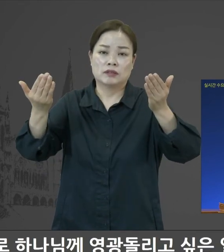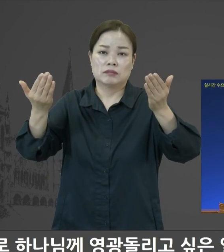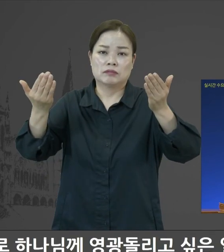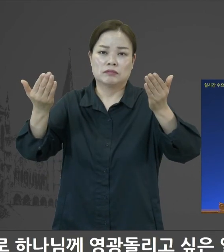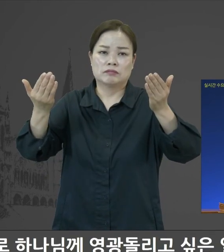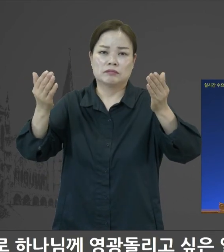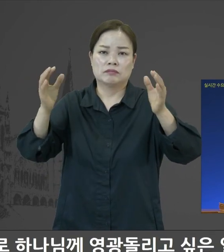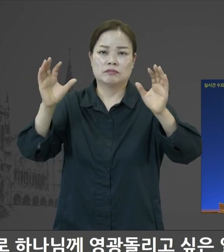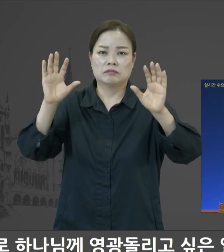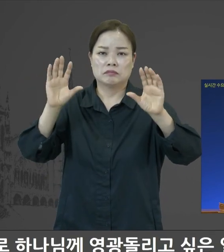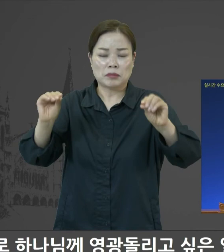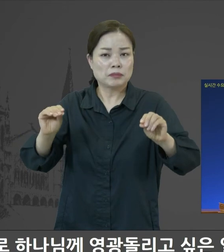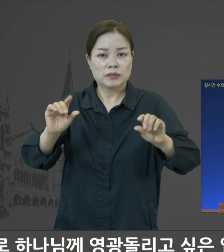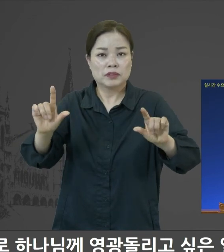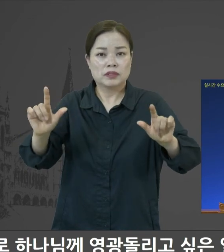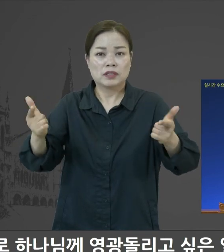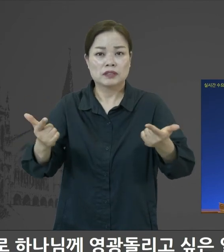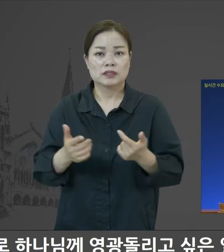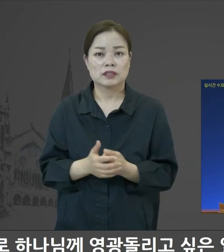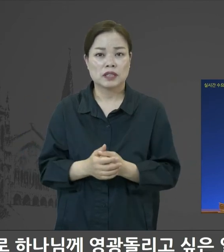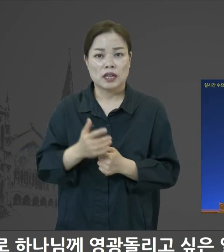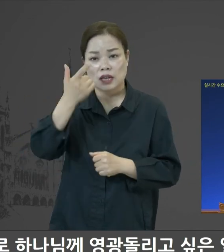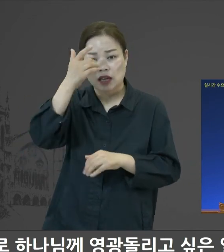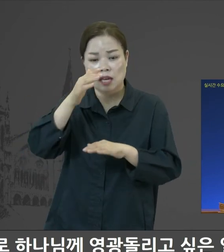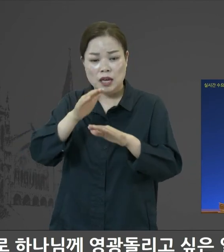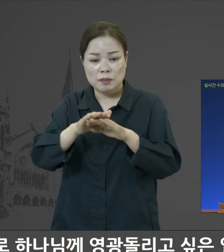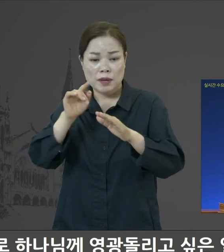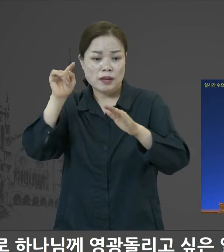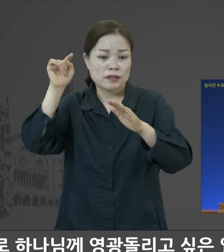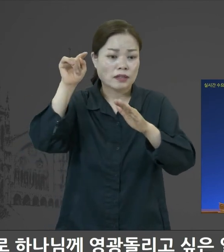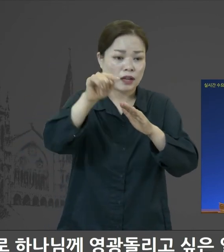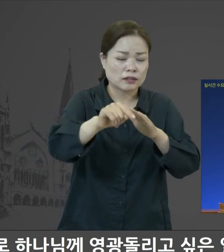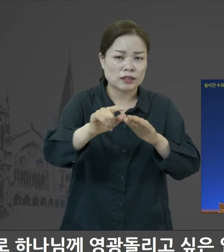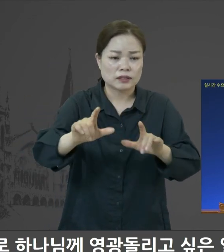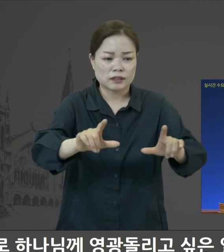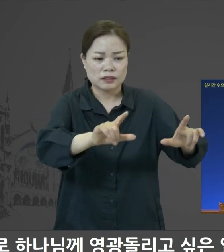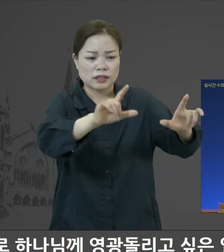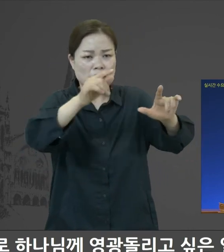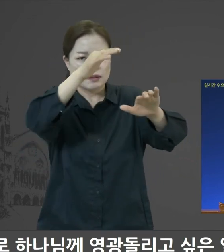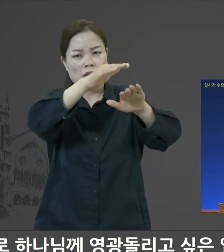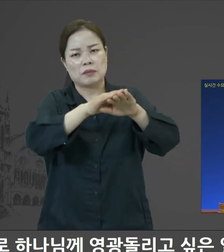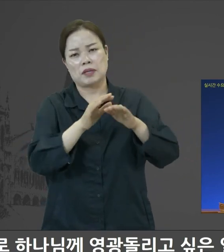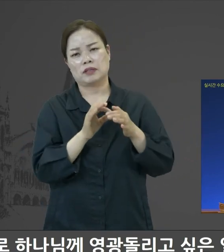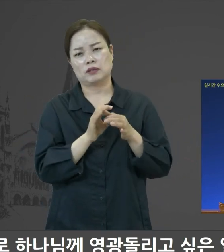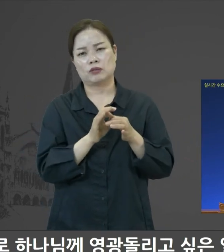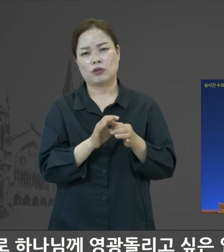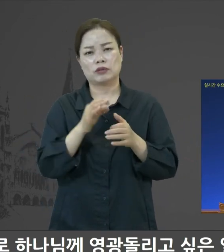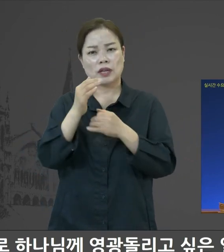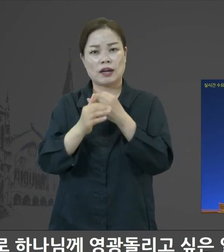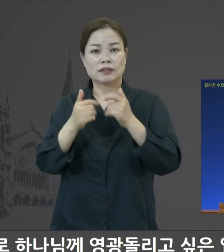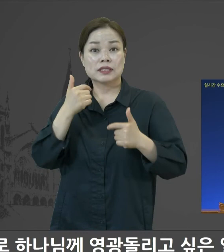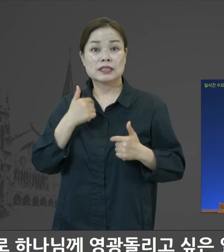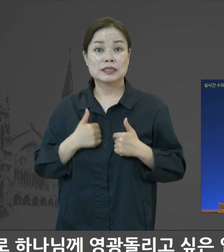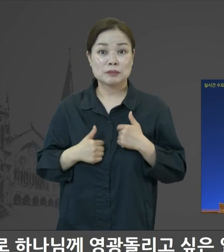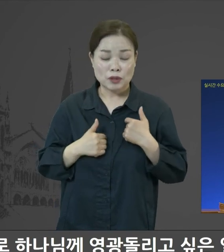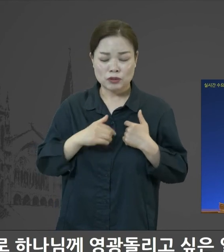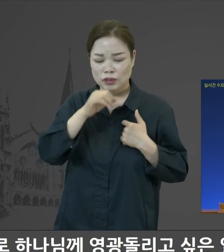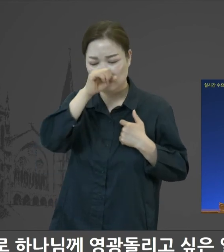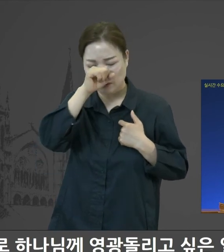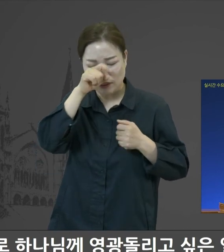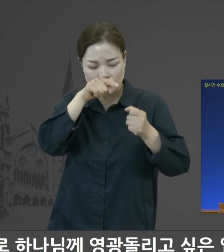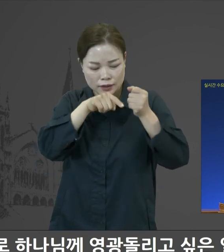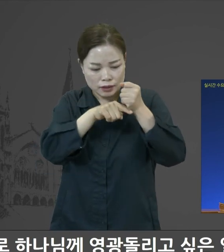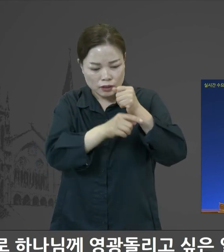수 없게 될 것입니다. 예배당 문을 나서는 순간부터 시작되는 삶의 예배를 통해서 하나님의 기뻐하시고 선하신